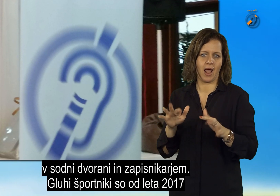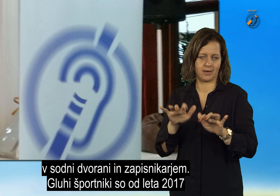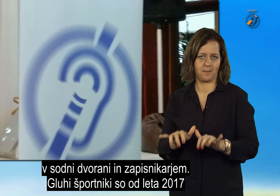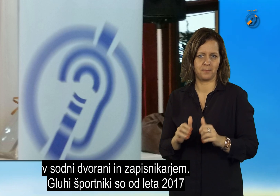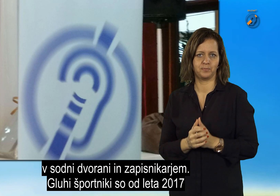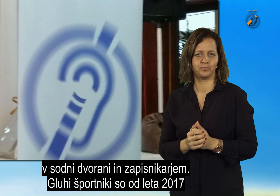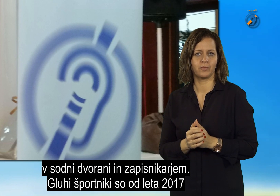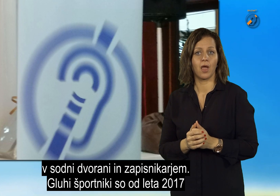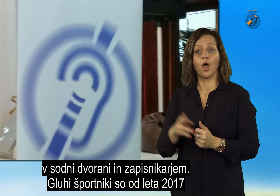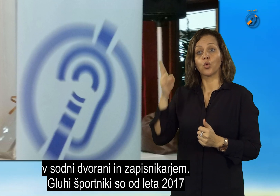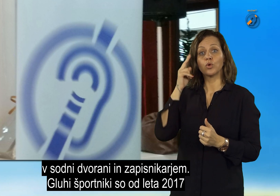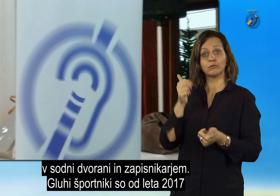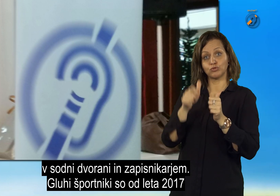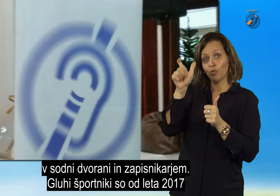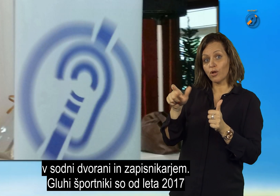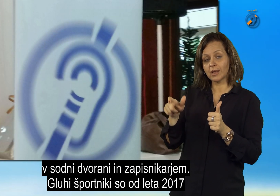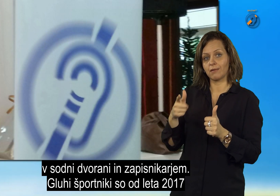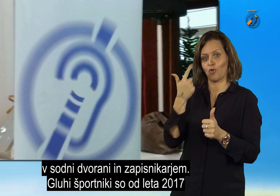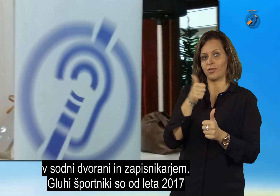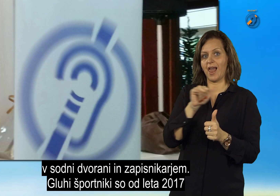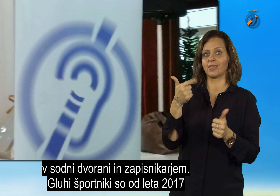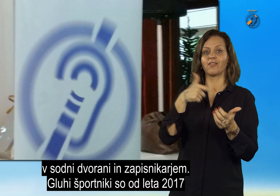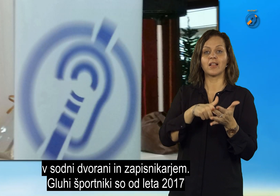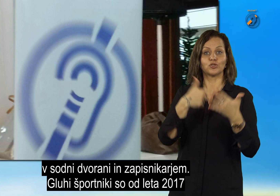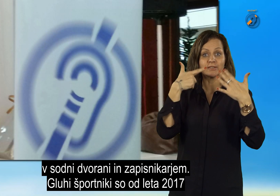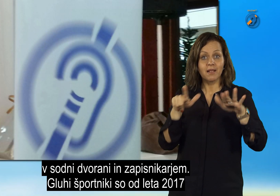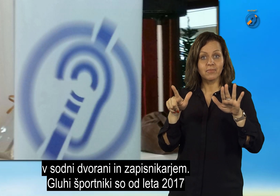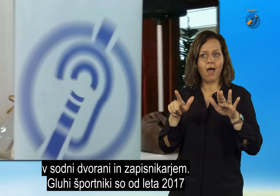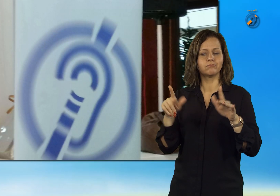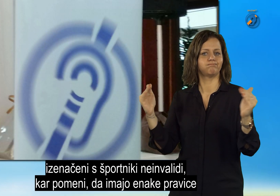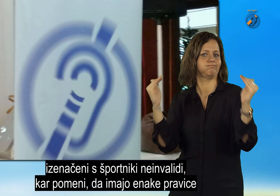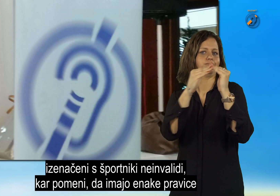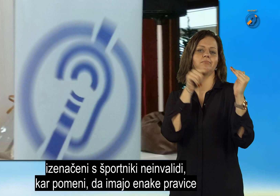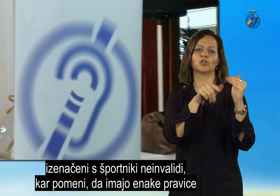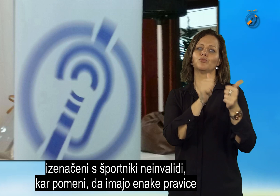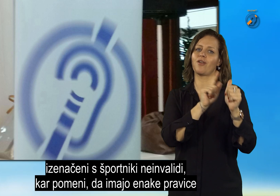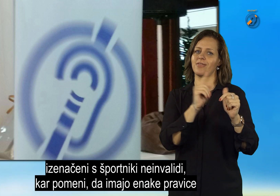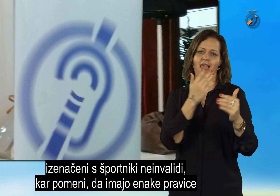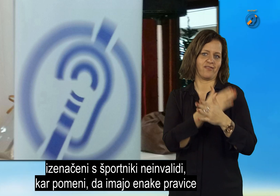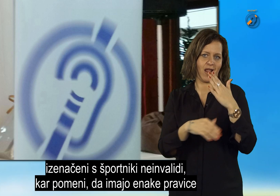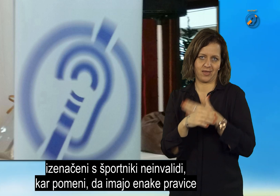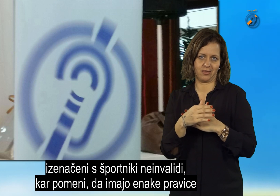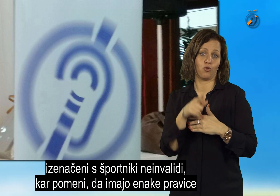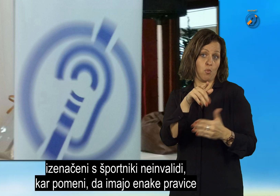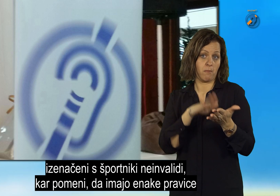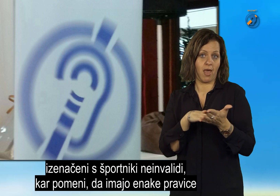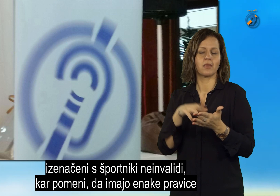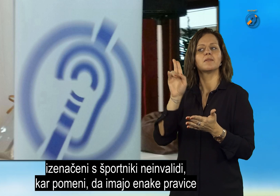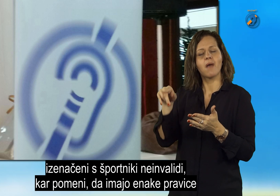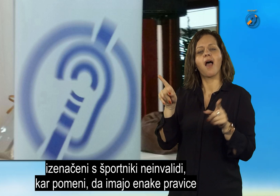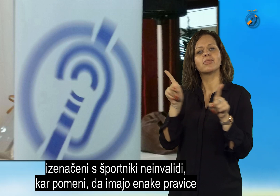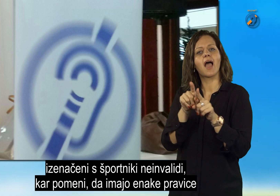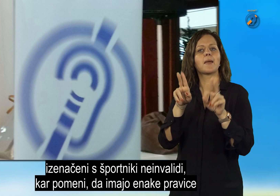in zapisnikarjem. Gluhi športniki so od leta 2017 izenačeni s športniki neinvalidi,